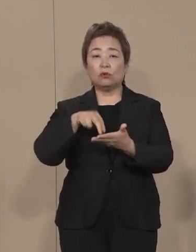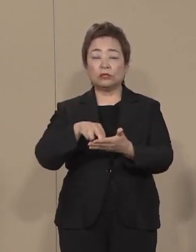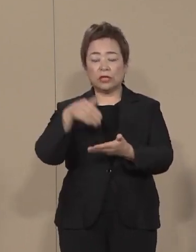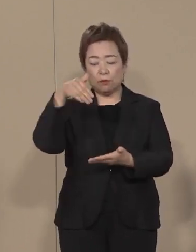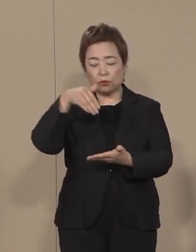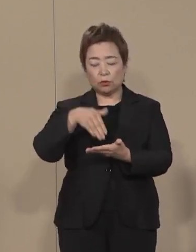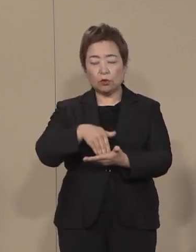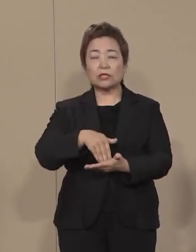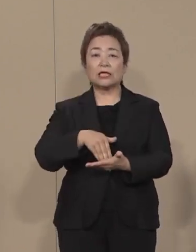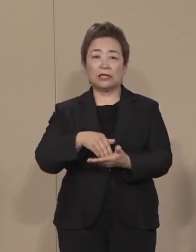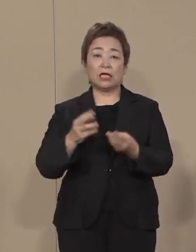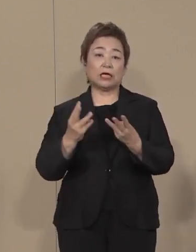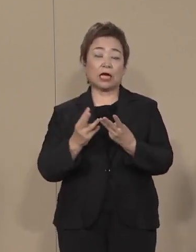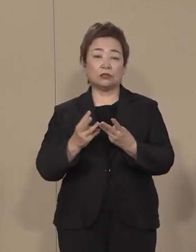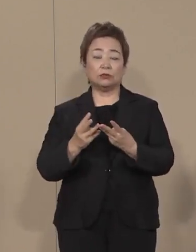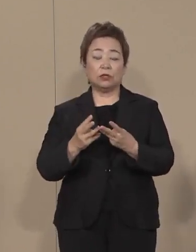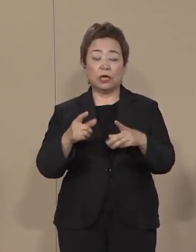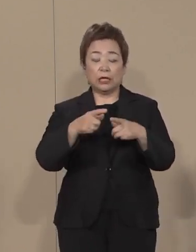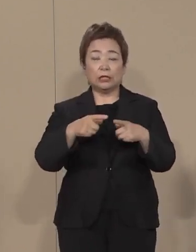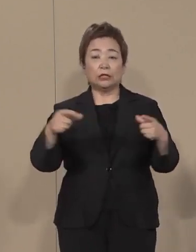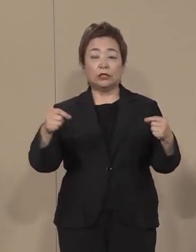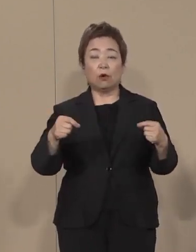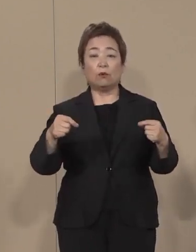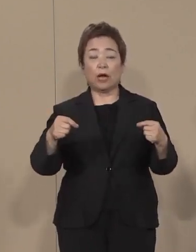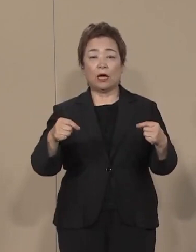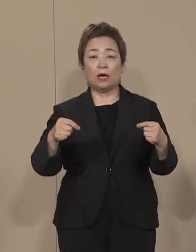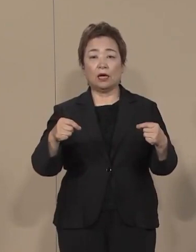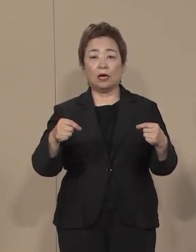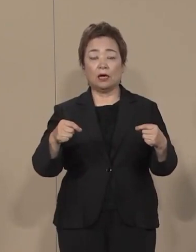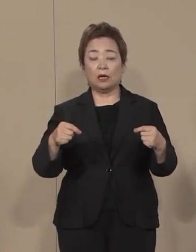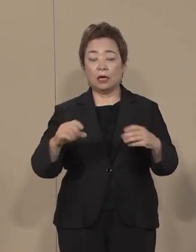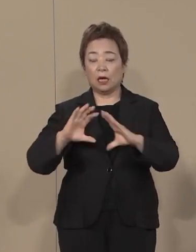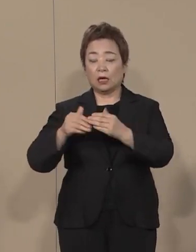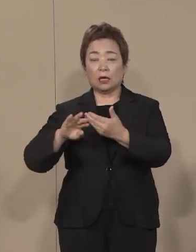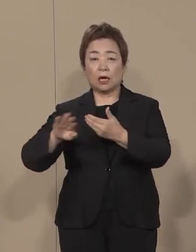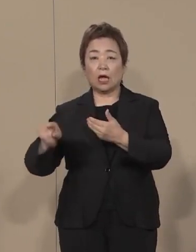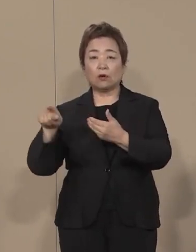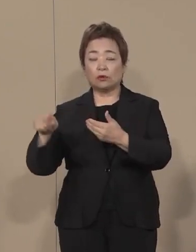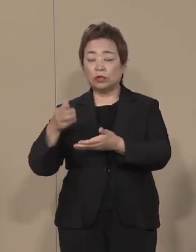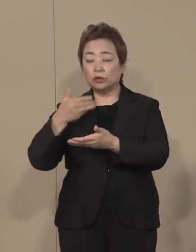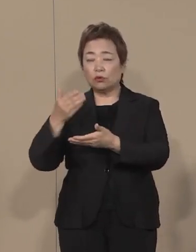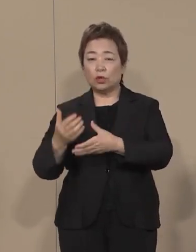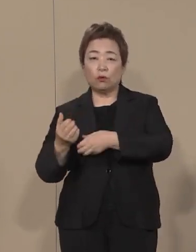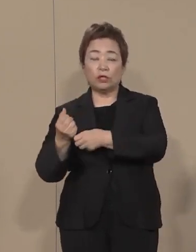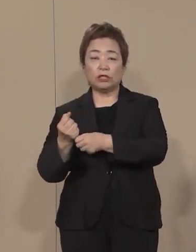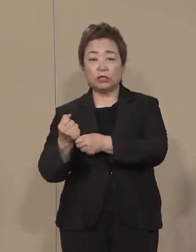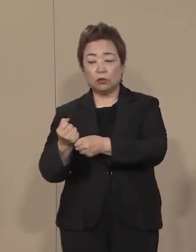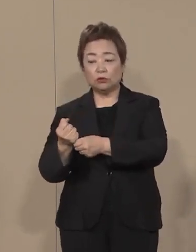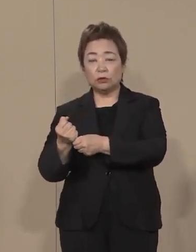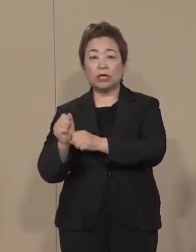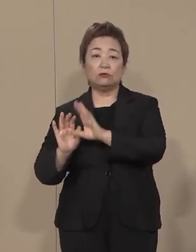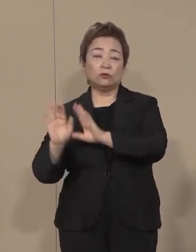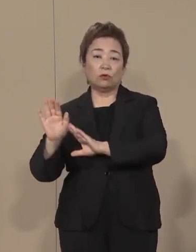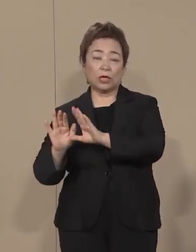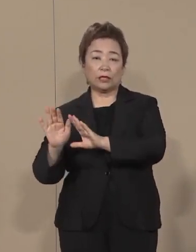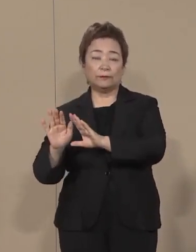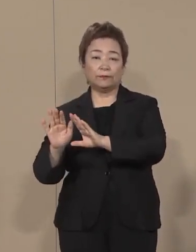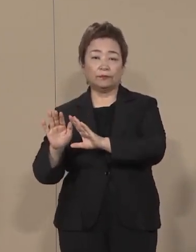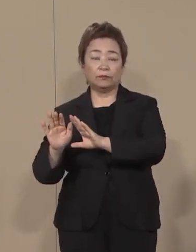ております日本は外国に食料を依存しております